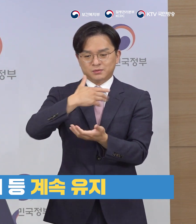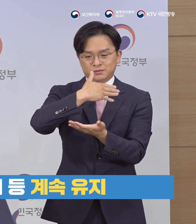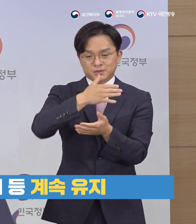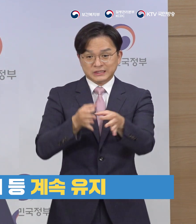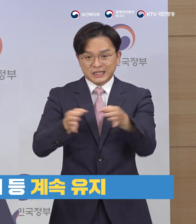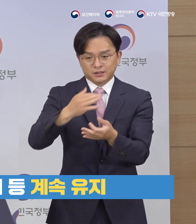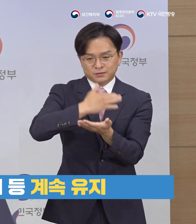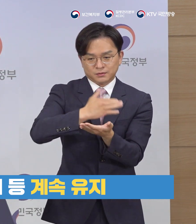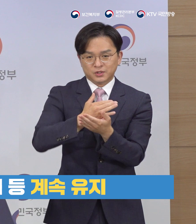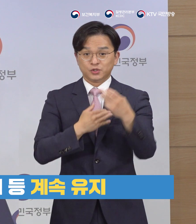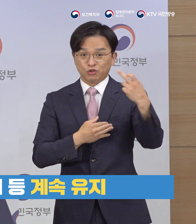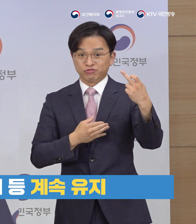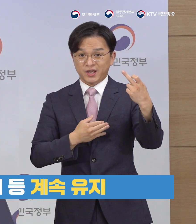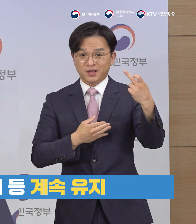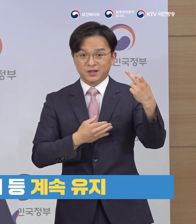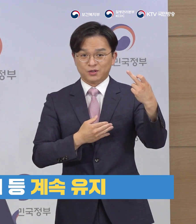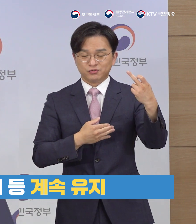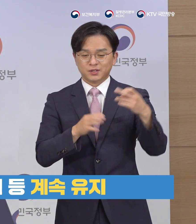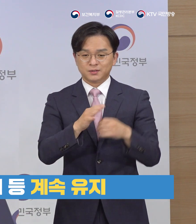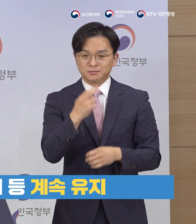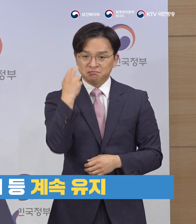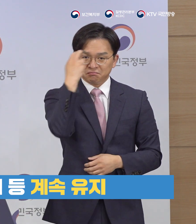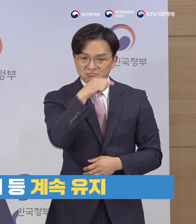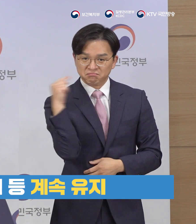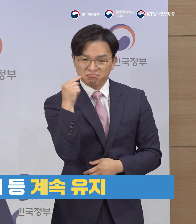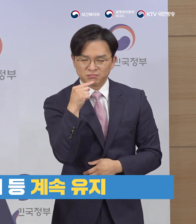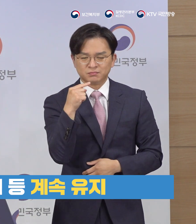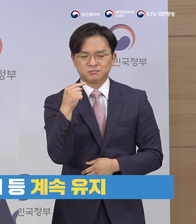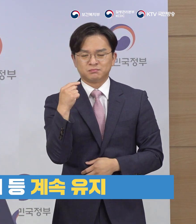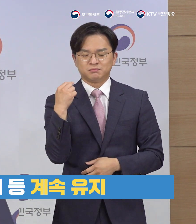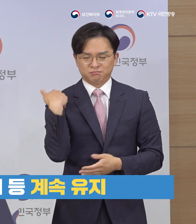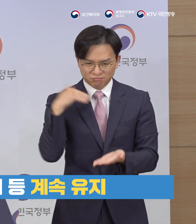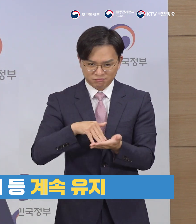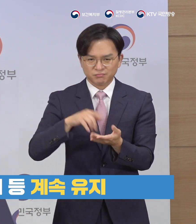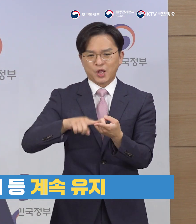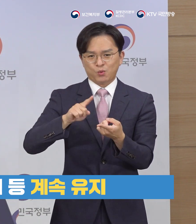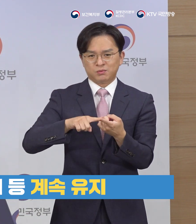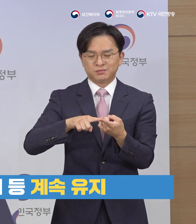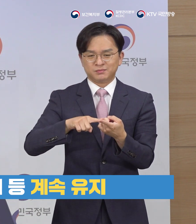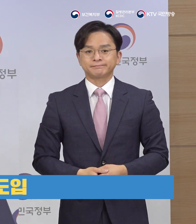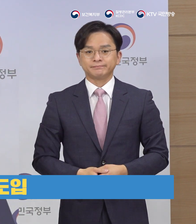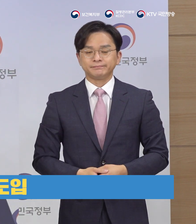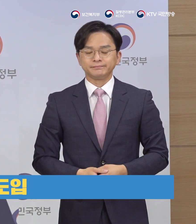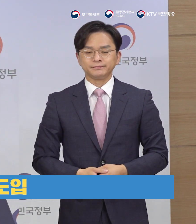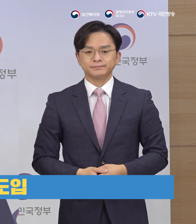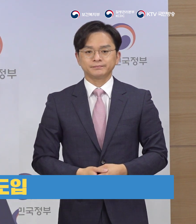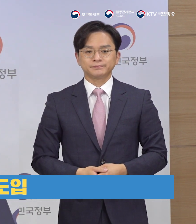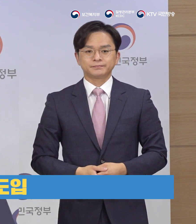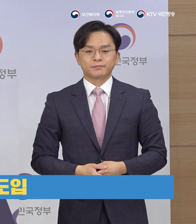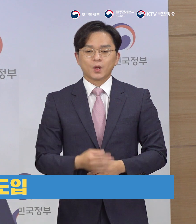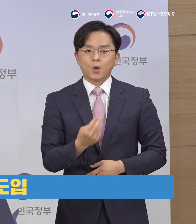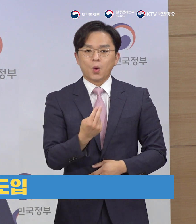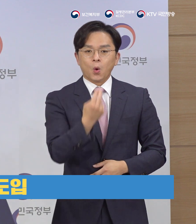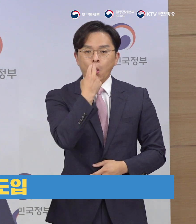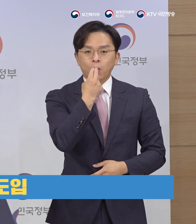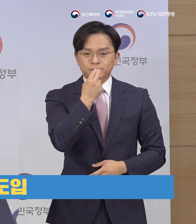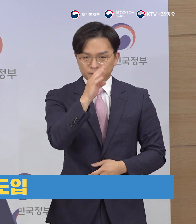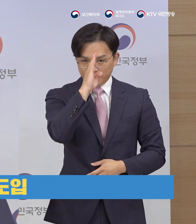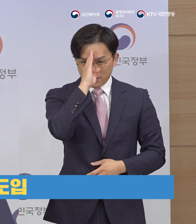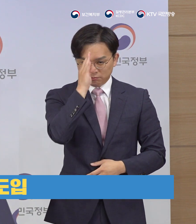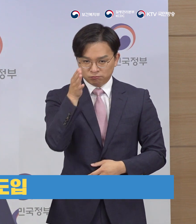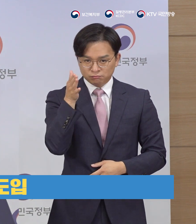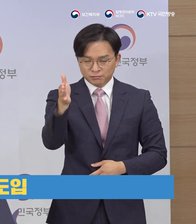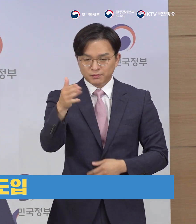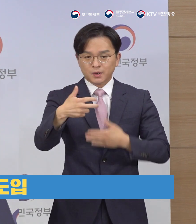조치와 전자출입명부 등 방역수칙 준수 의무화는 계속 유지합니다. 호흡기 전담 클리닉 추진